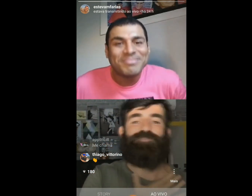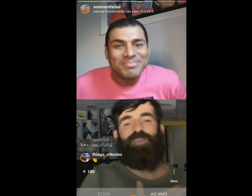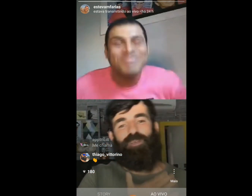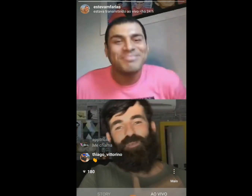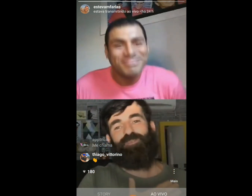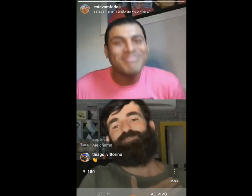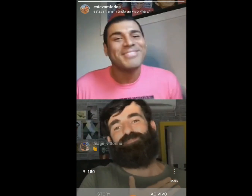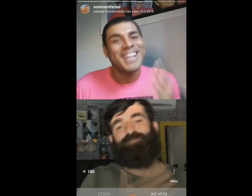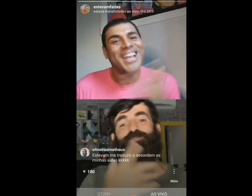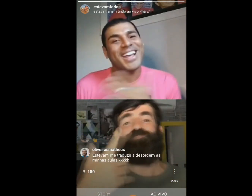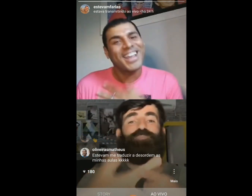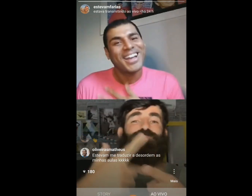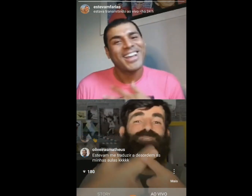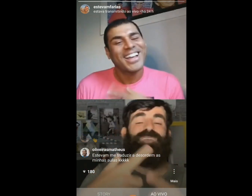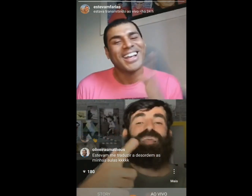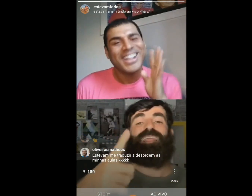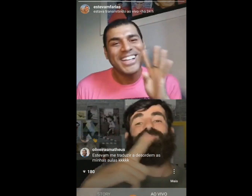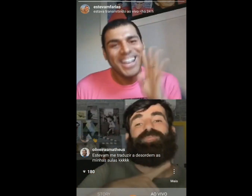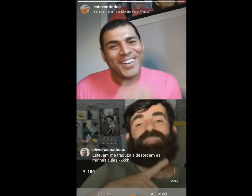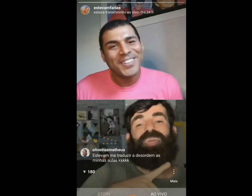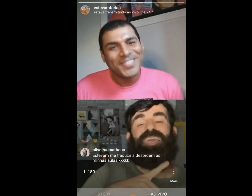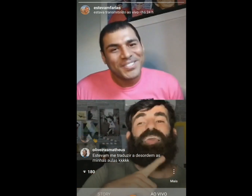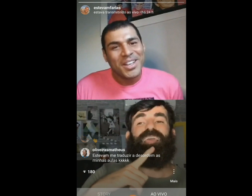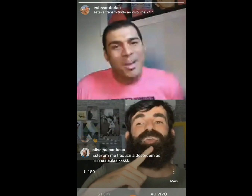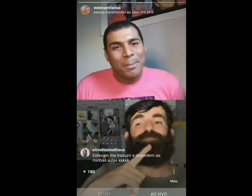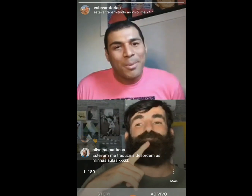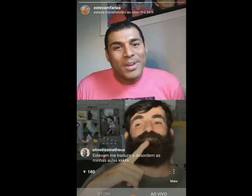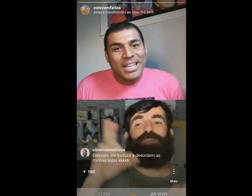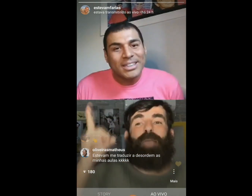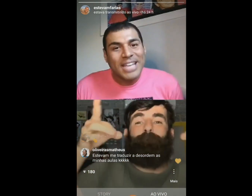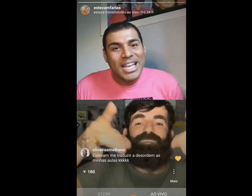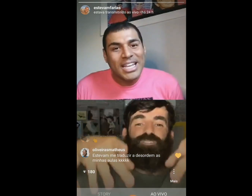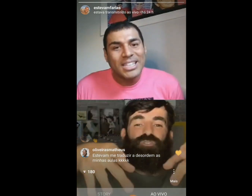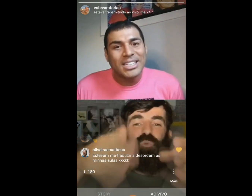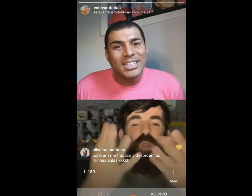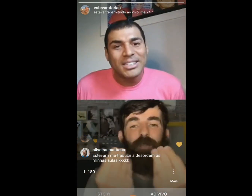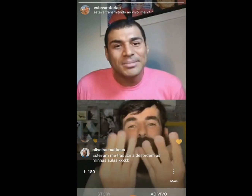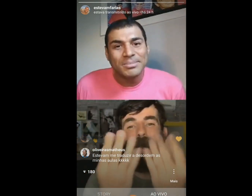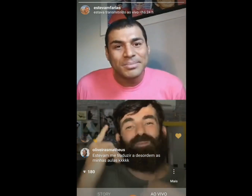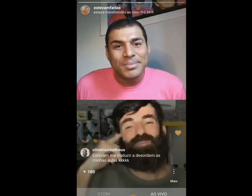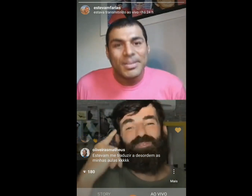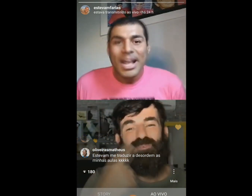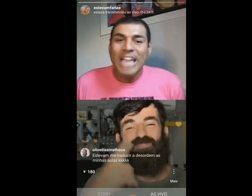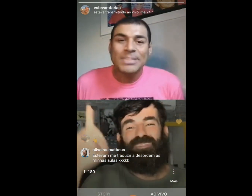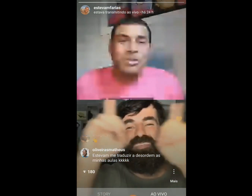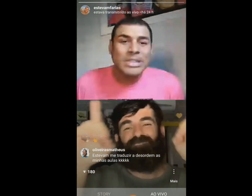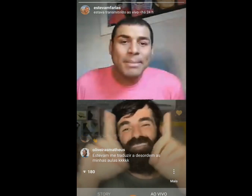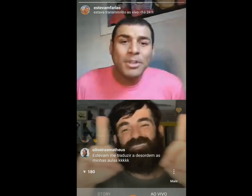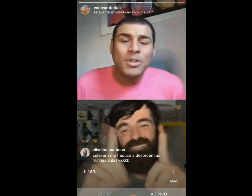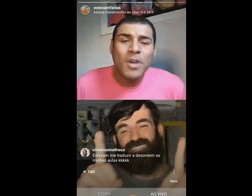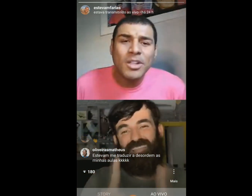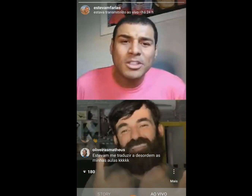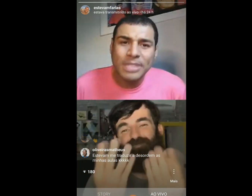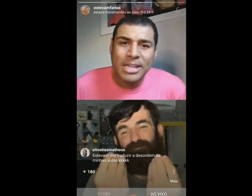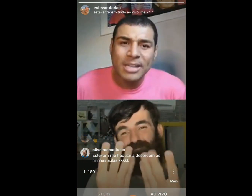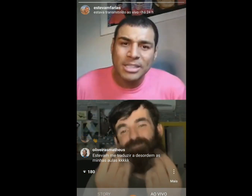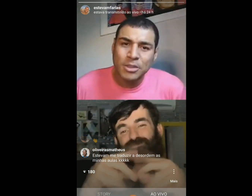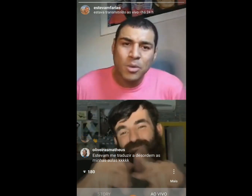Eu gosto. Porque tem muitas pessoas, né, que abandonam os surdos, as pessoas